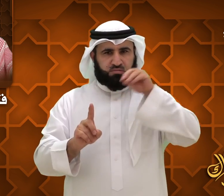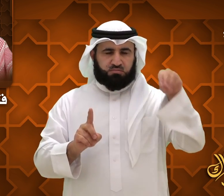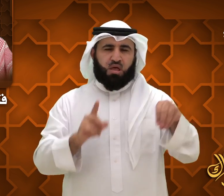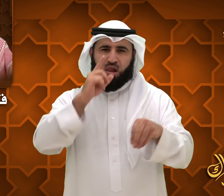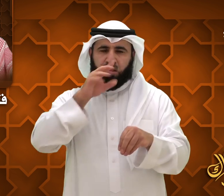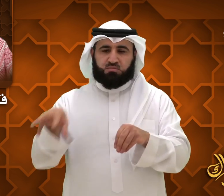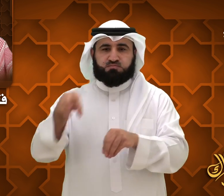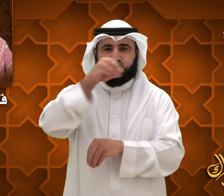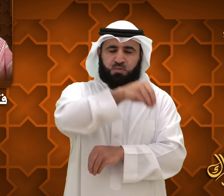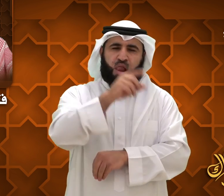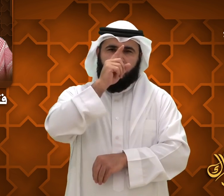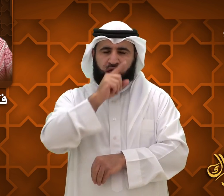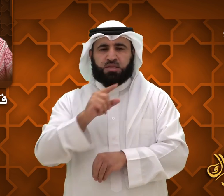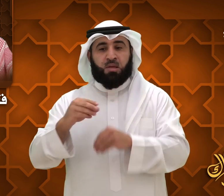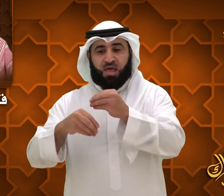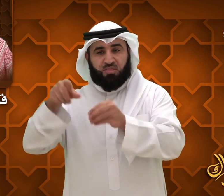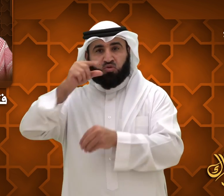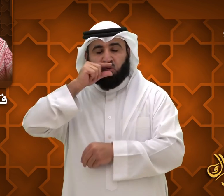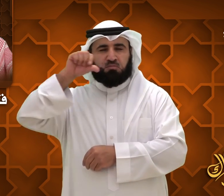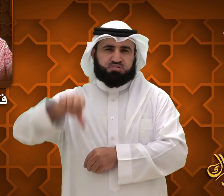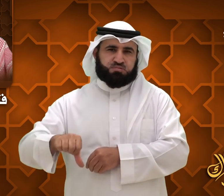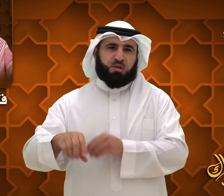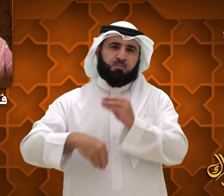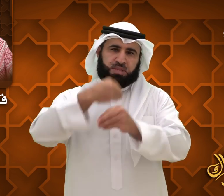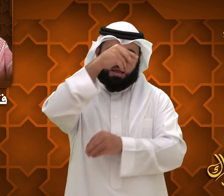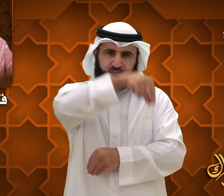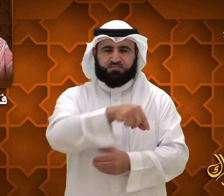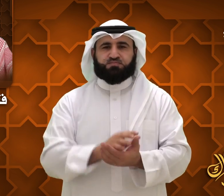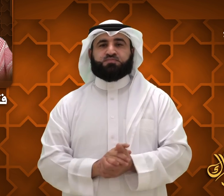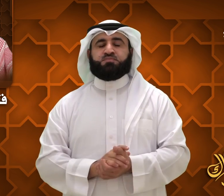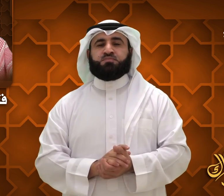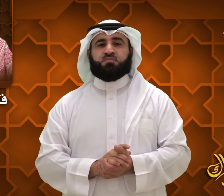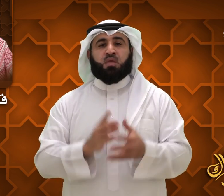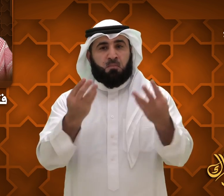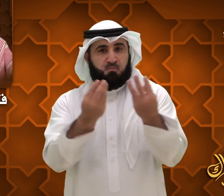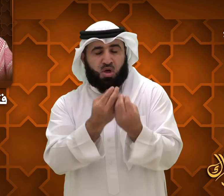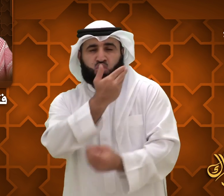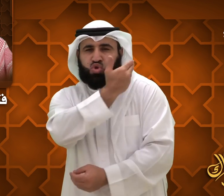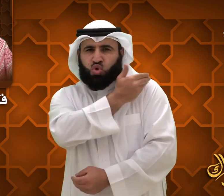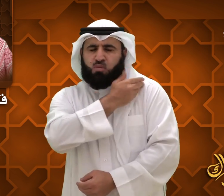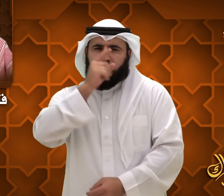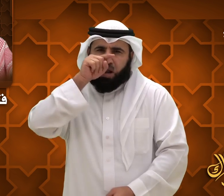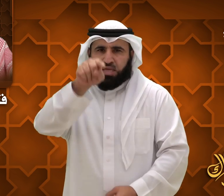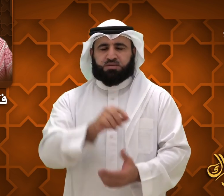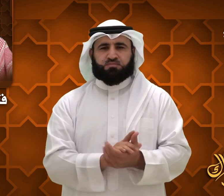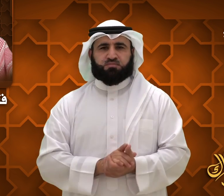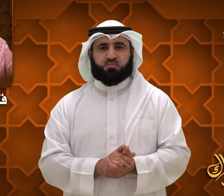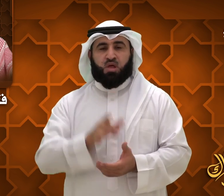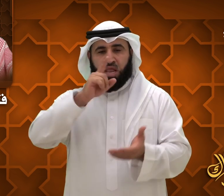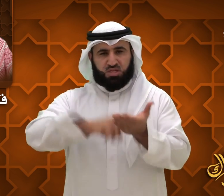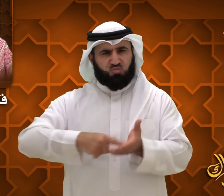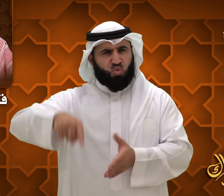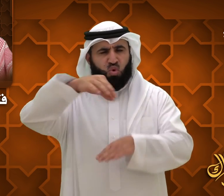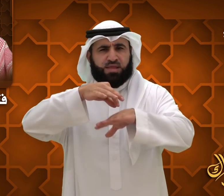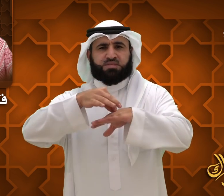يجب أن يقضي يوما بدلا من اليوم الذي أفطره ومع التوبة إلى الله عز وجل. ويجب على الإنسان